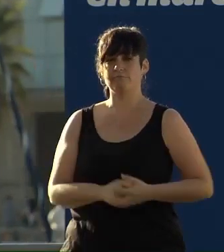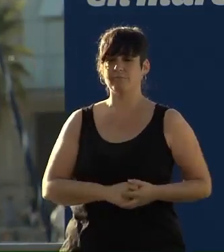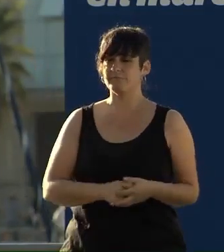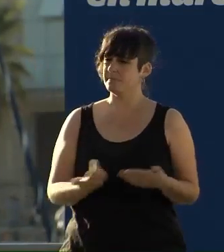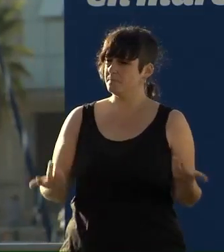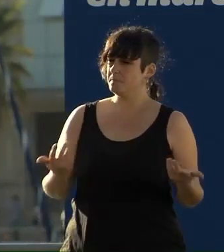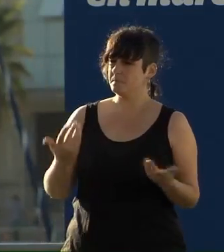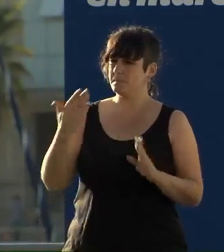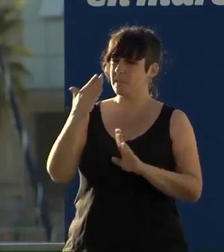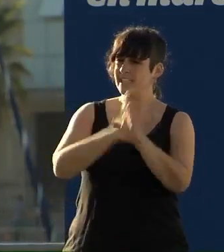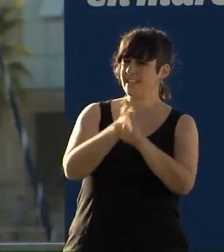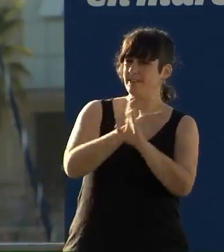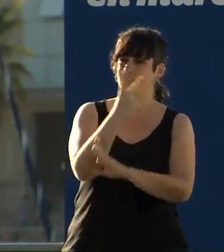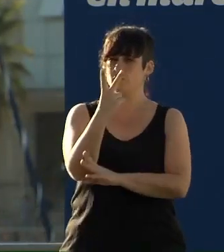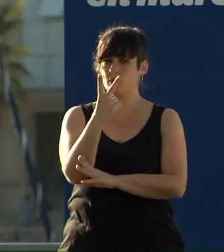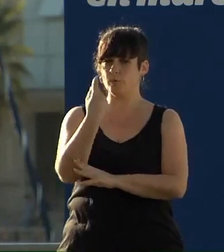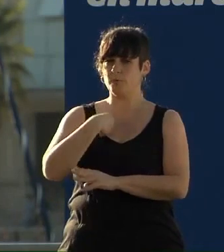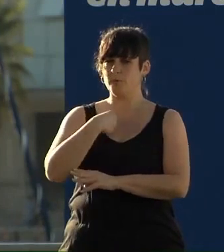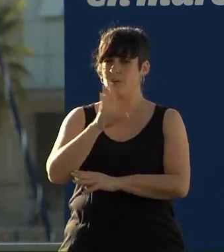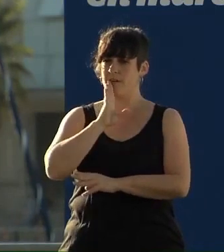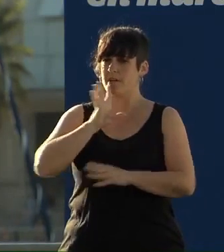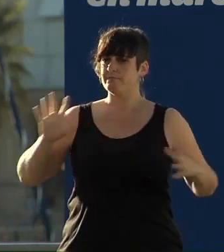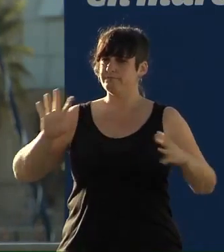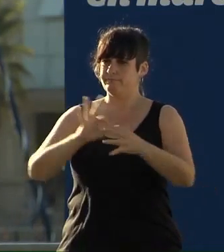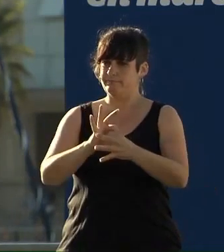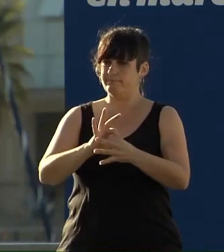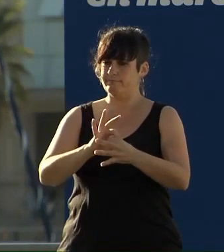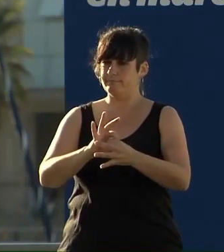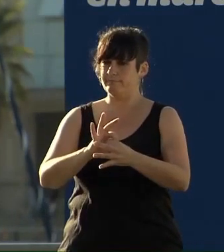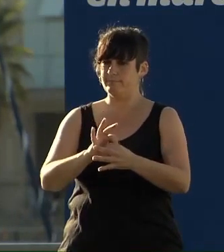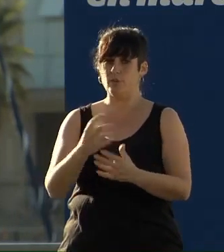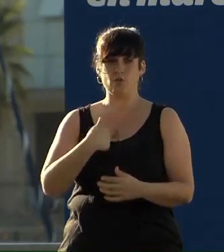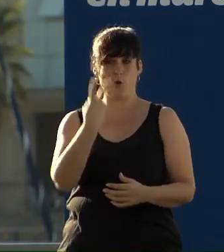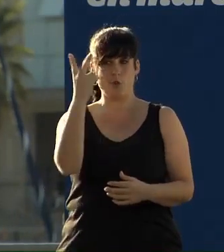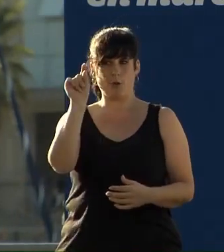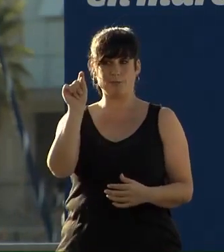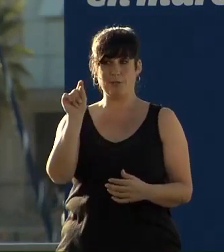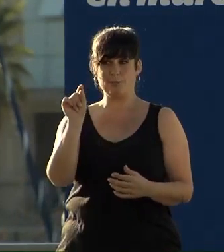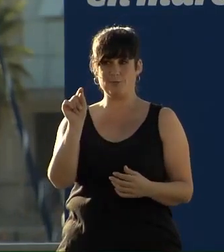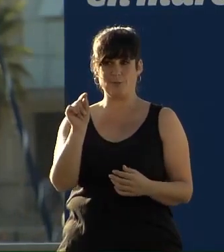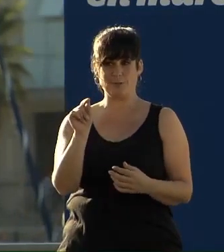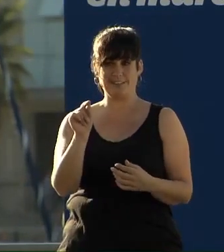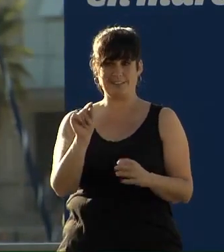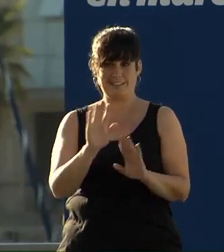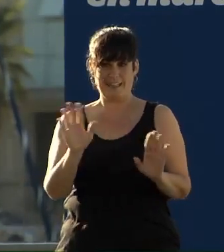Esas dúas dimensións están interrelacionadas. Quédame 2 minutos.